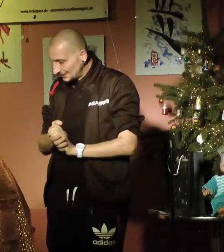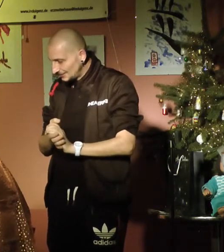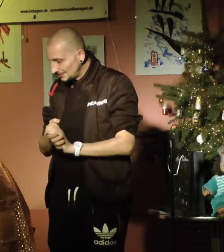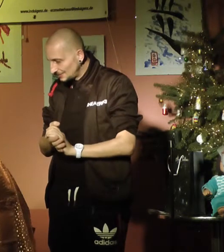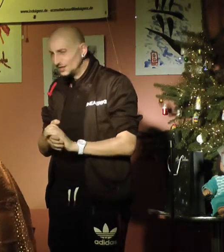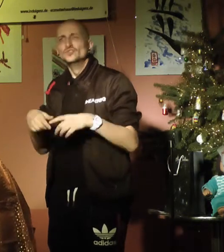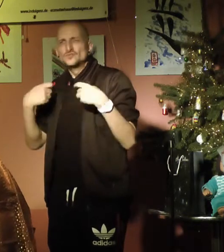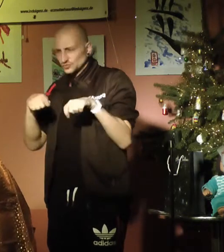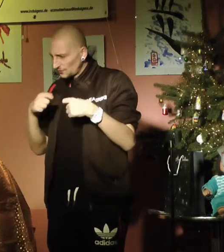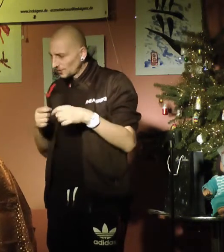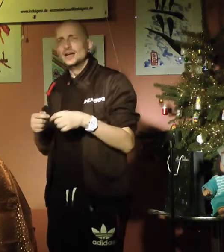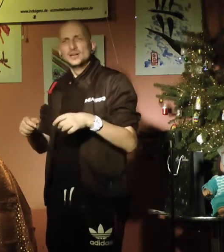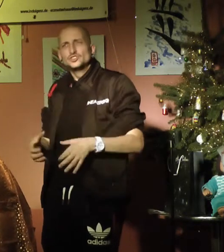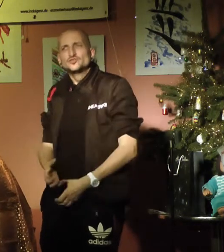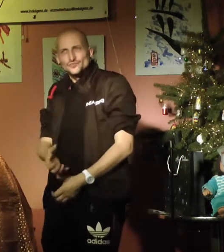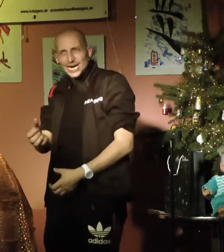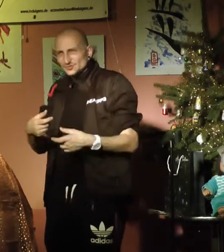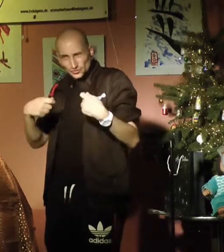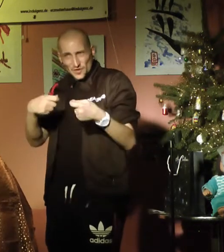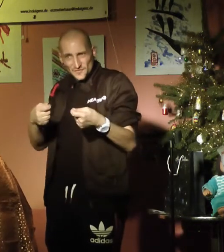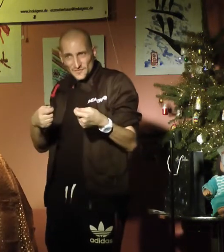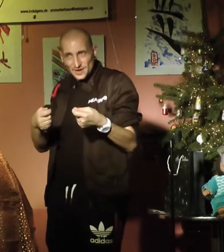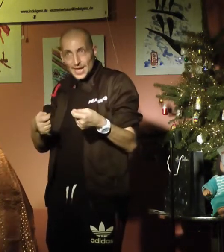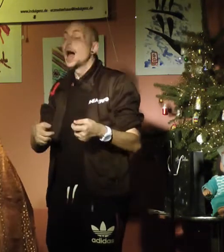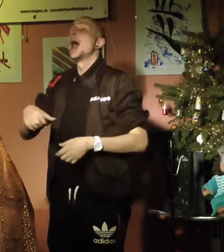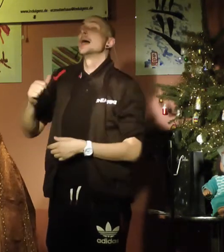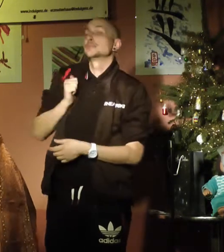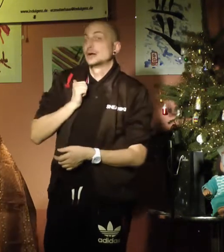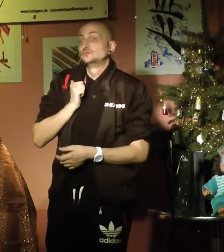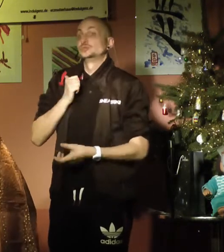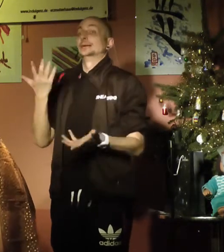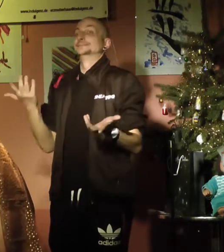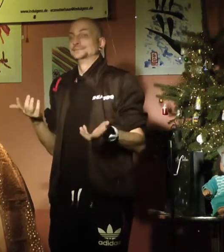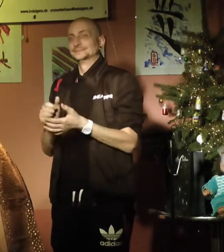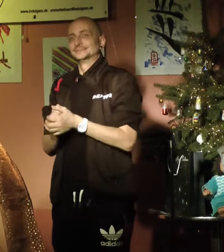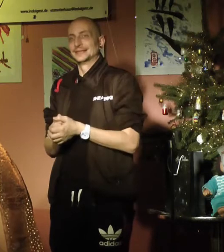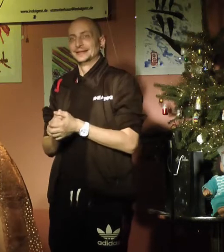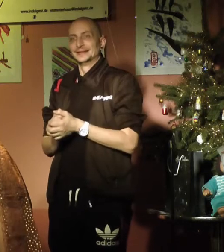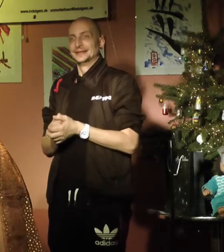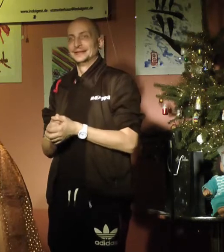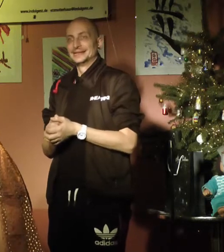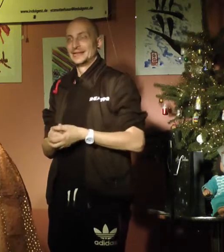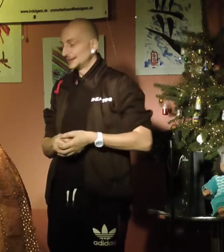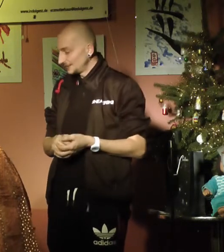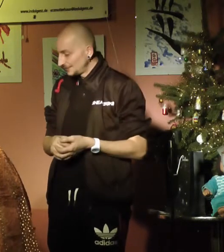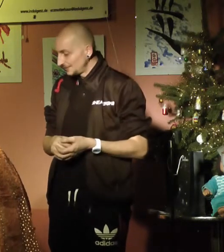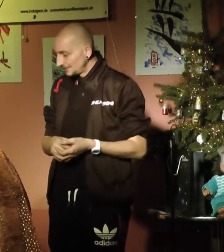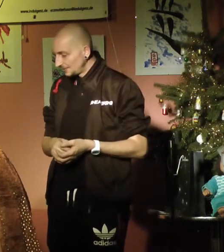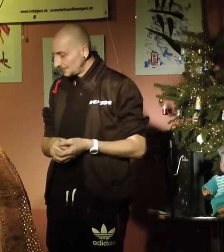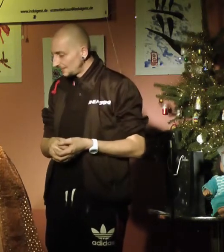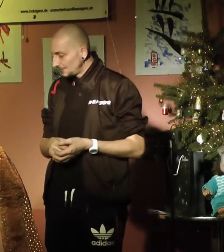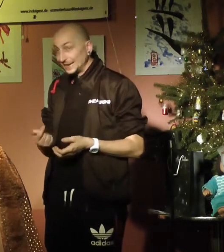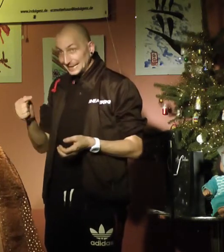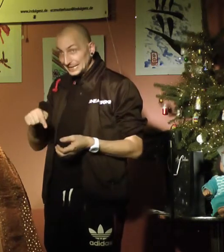Irgendwas aus Stoff? Ist es schwarz aus Stoff? Eine Tasche. Ach, eine Tasche. Eine kleine Tasche. Da ist noch was drin. Ja, dann mach doch mal